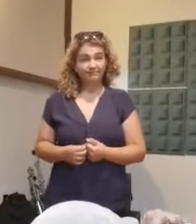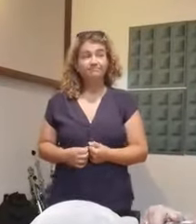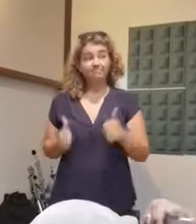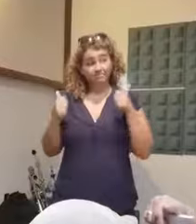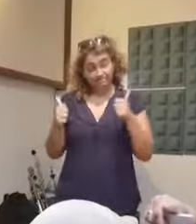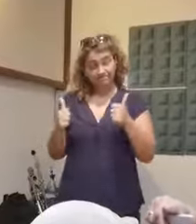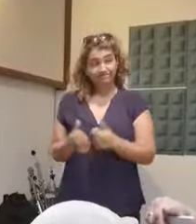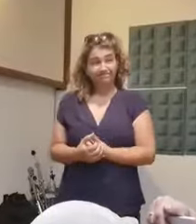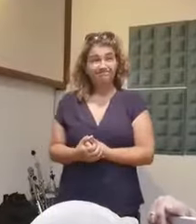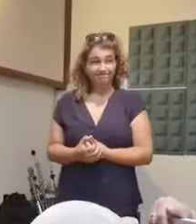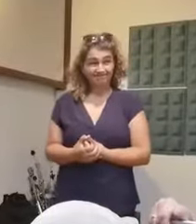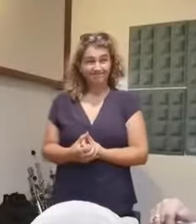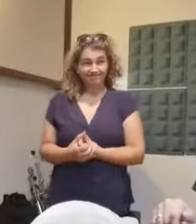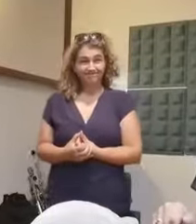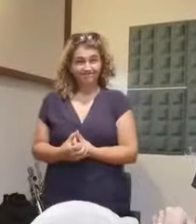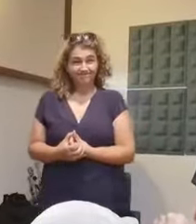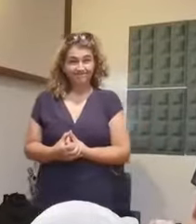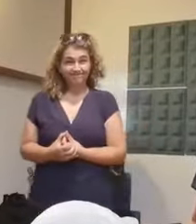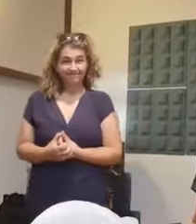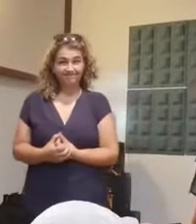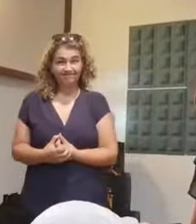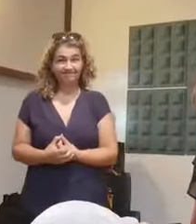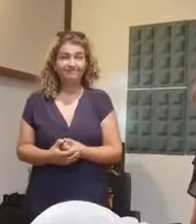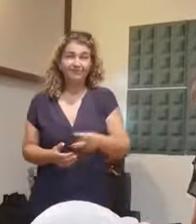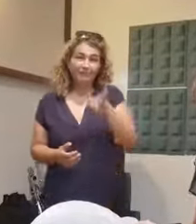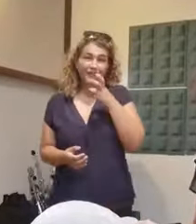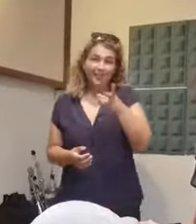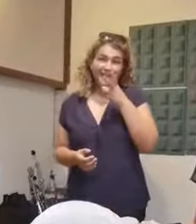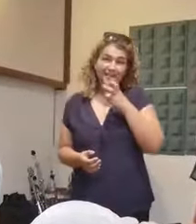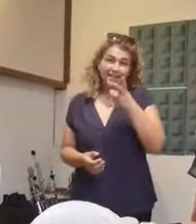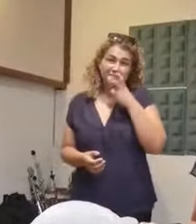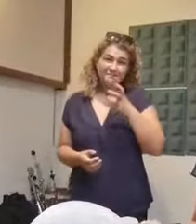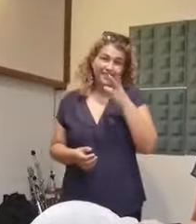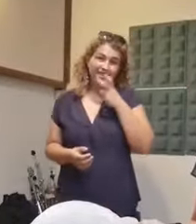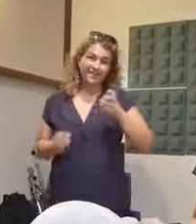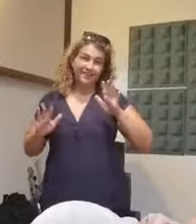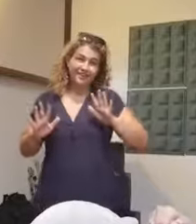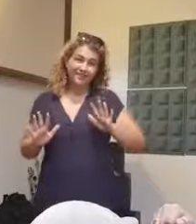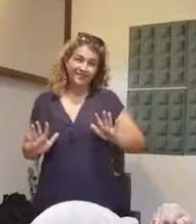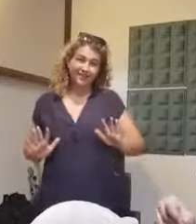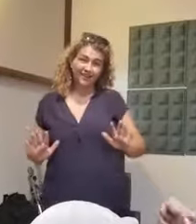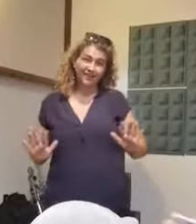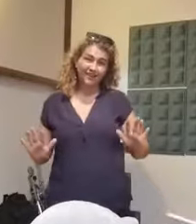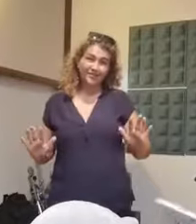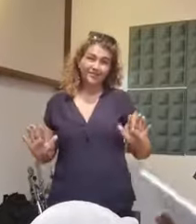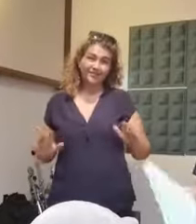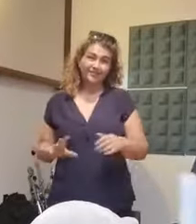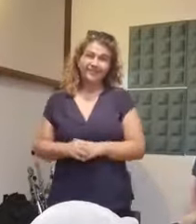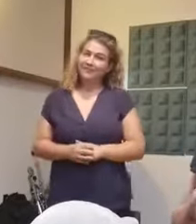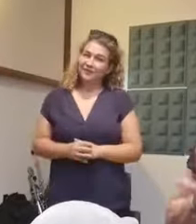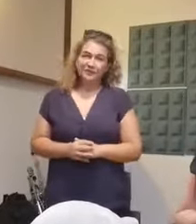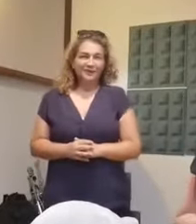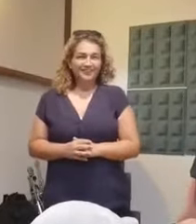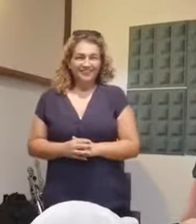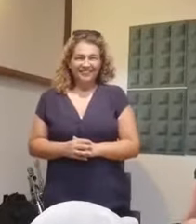Yo creo que ya, ¿vale? Venga, pues vamos a respirar. Respiramos todas y todos. Nosotros vamos a respirar porque